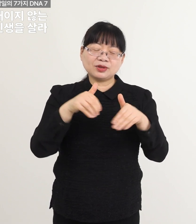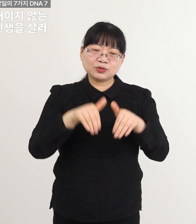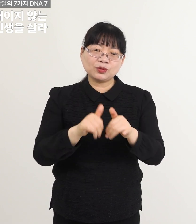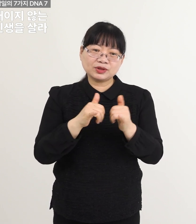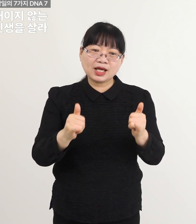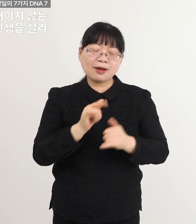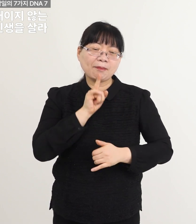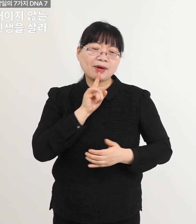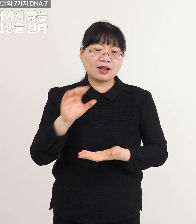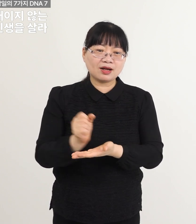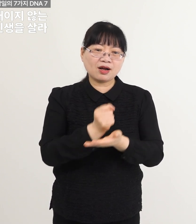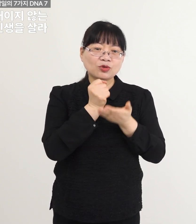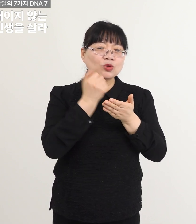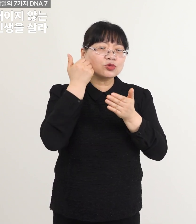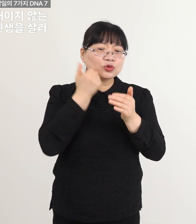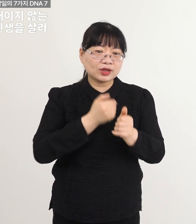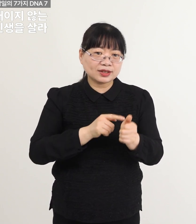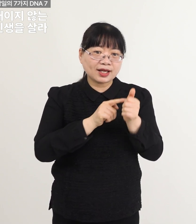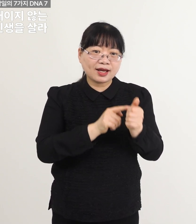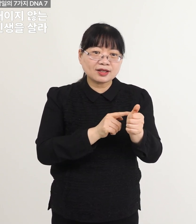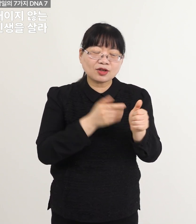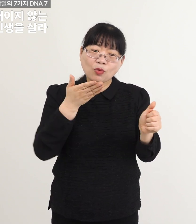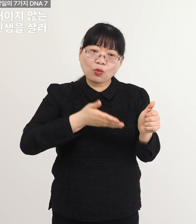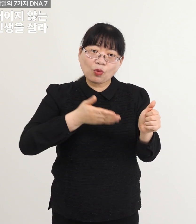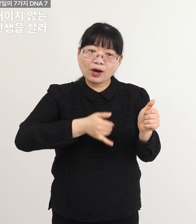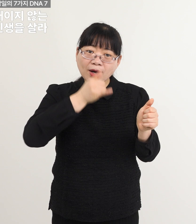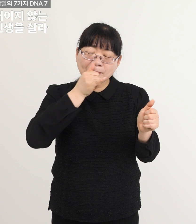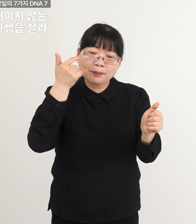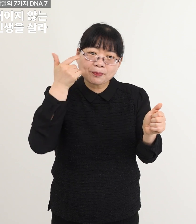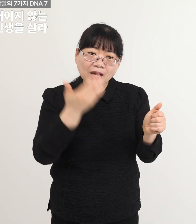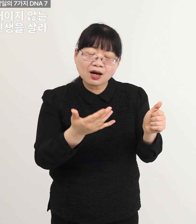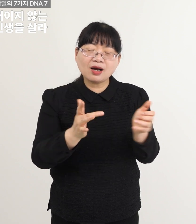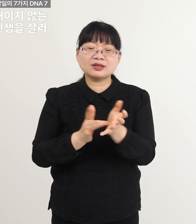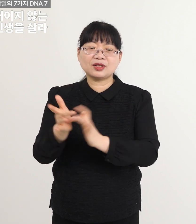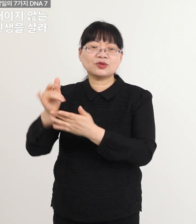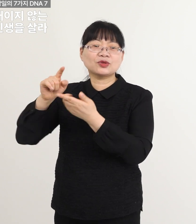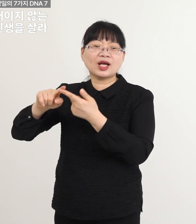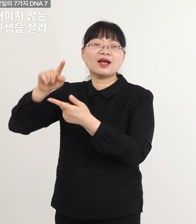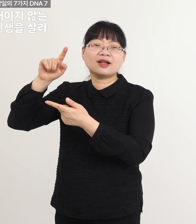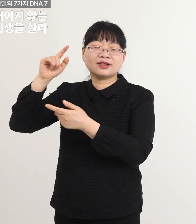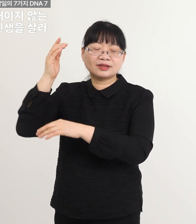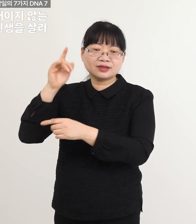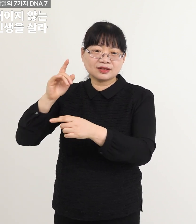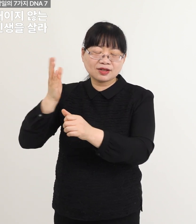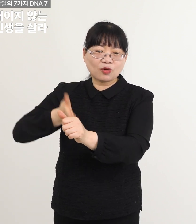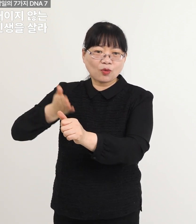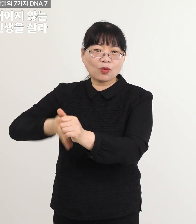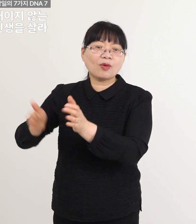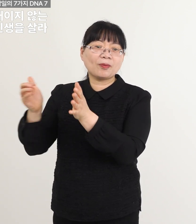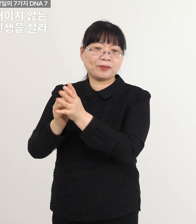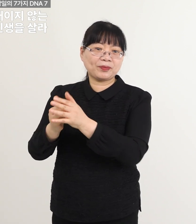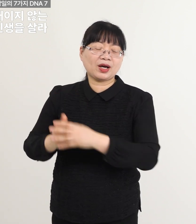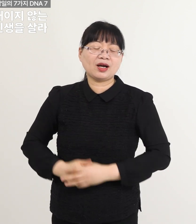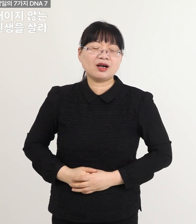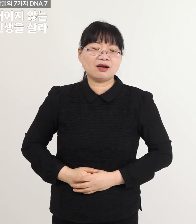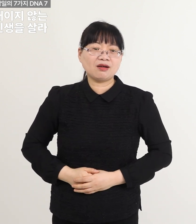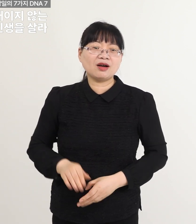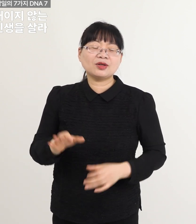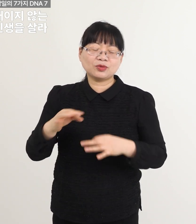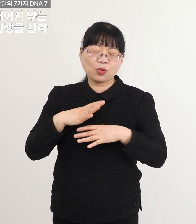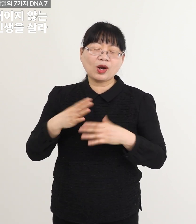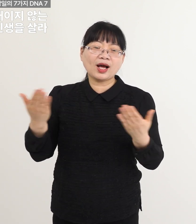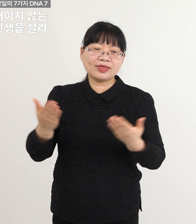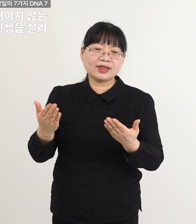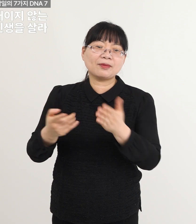가지고 누구에 대하여 권하더라? 예수에 대하여 권하더라. 그러니까 놀라운 일이